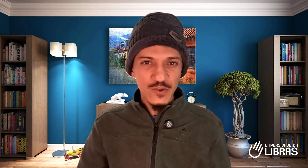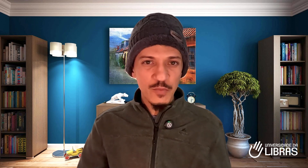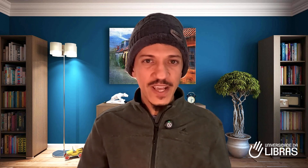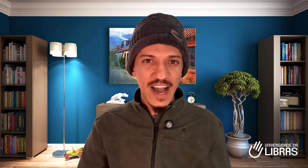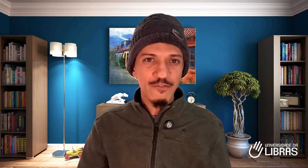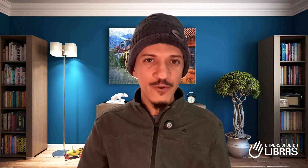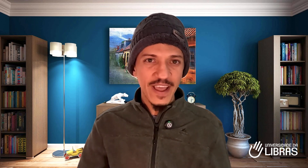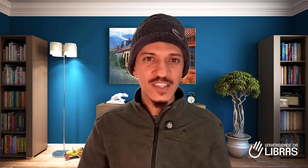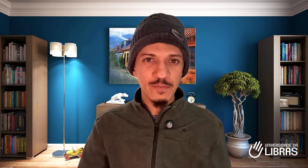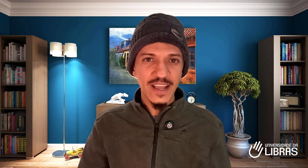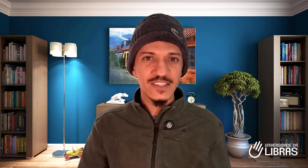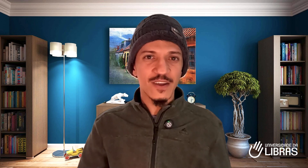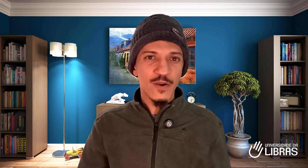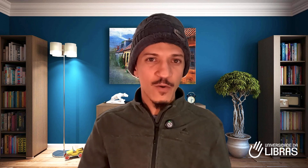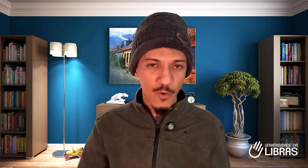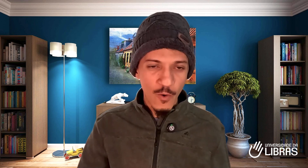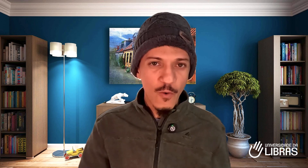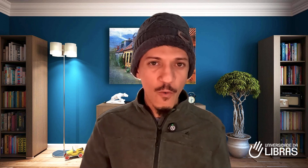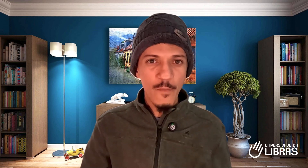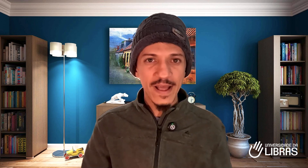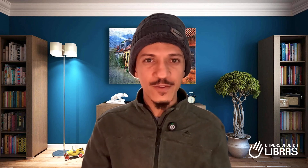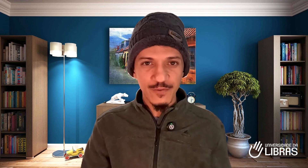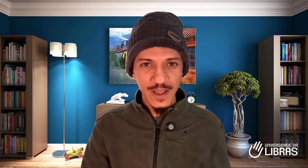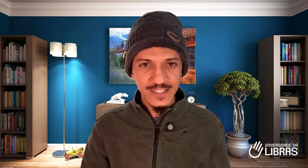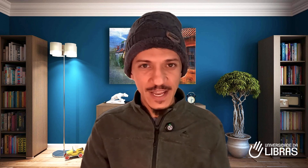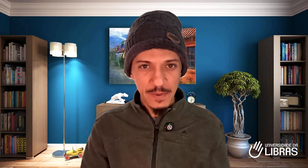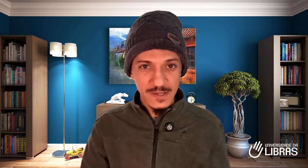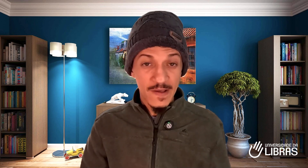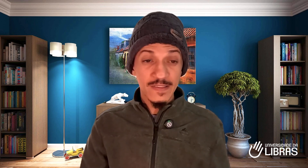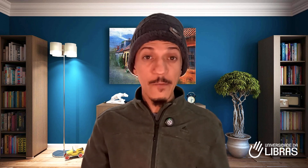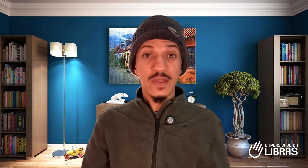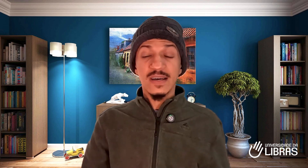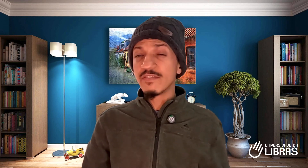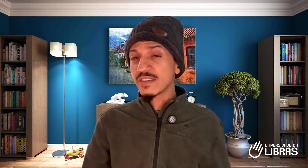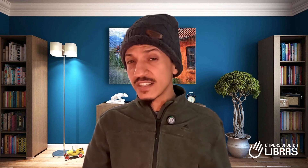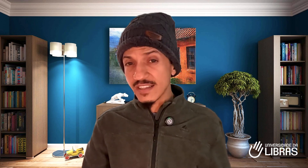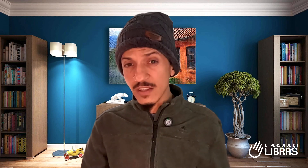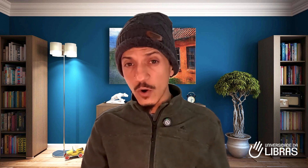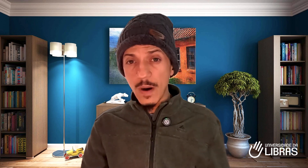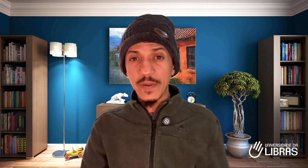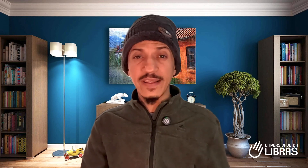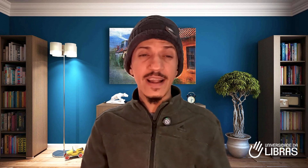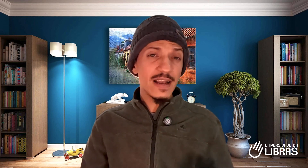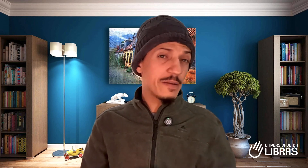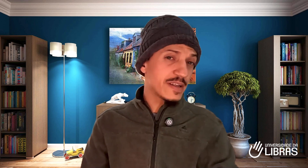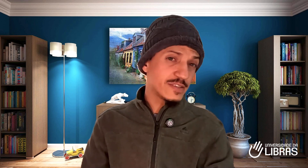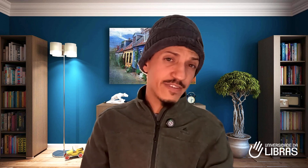comunicar fluentemente com o método Fluente em Libras. Então, se você já tentou aprender a Libras de várias